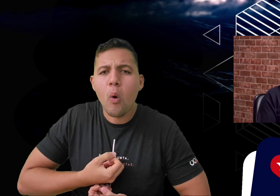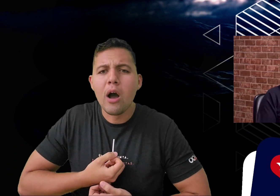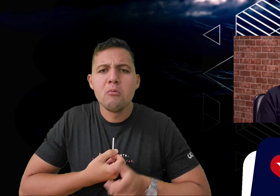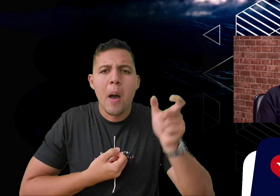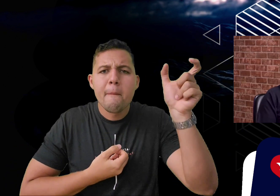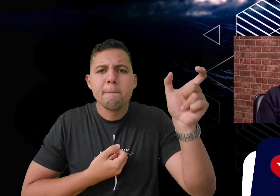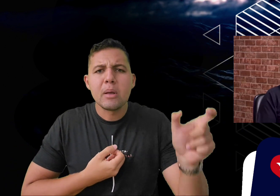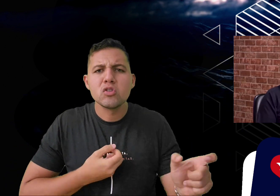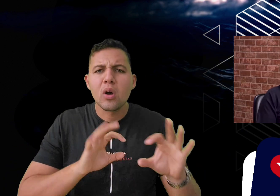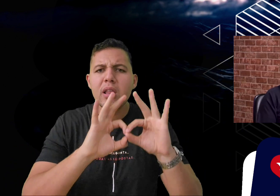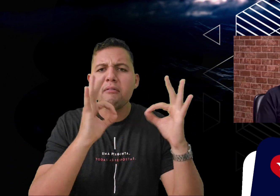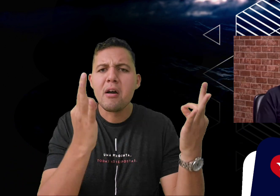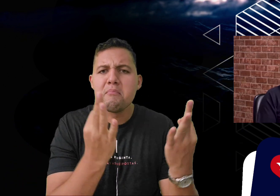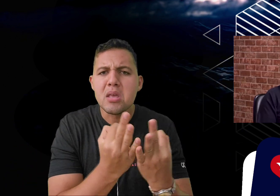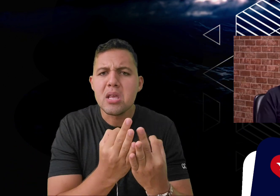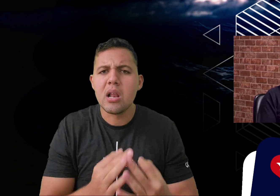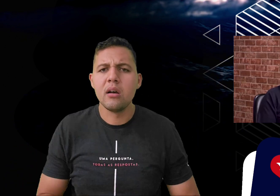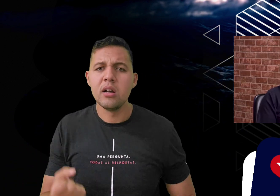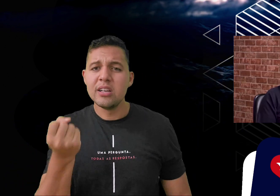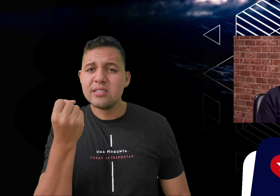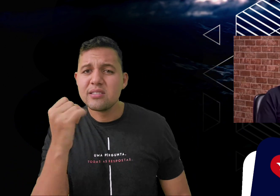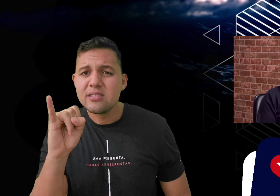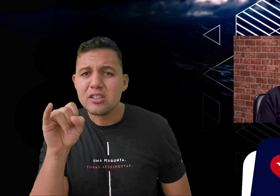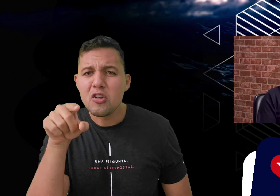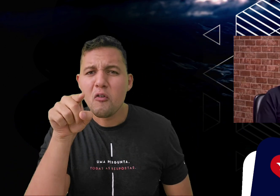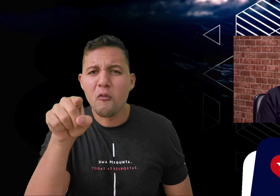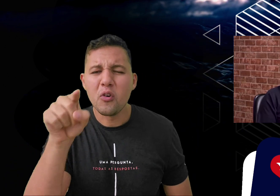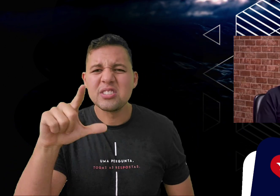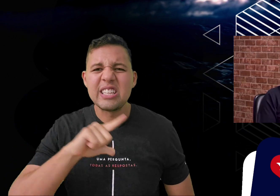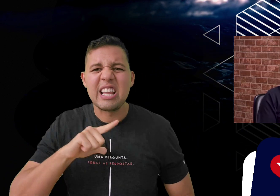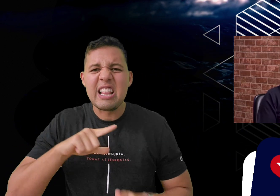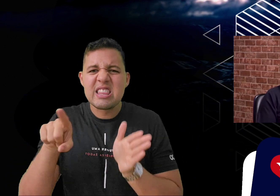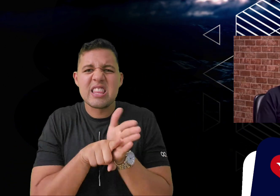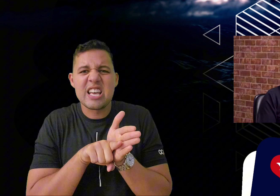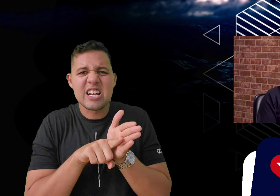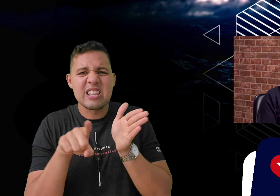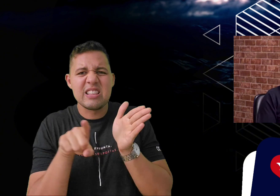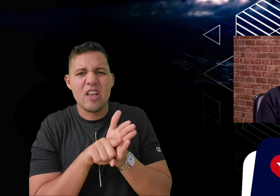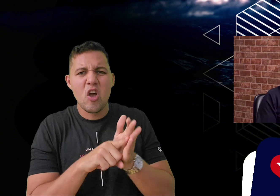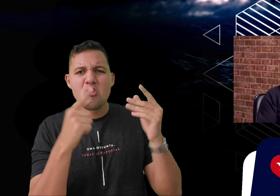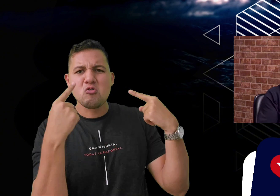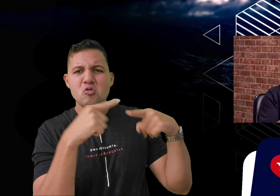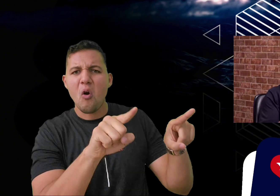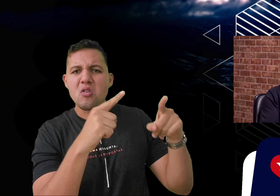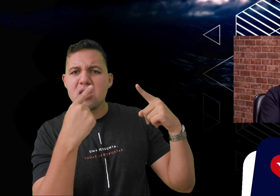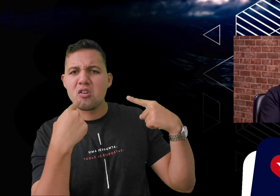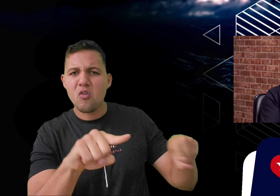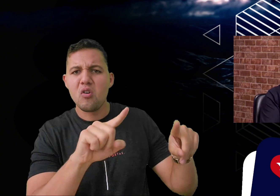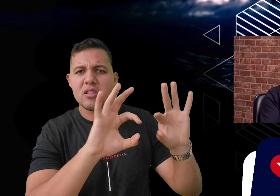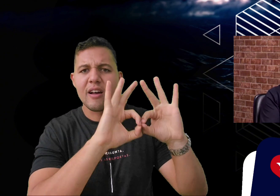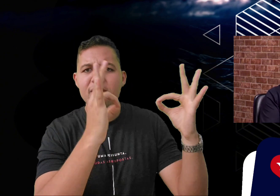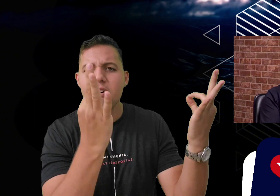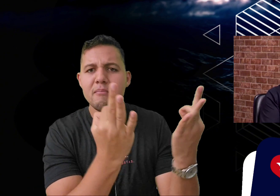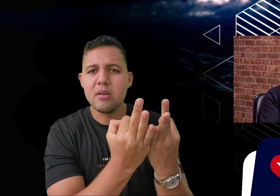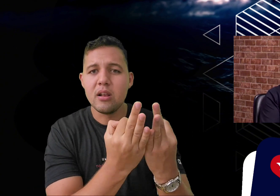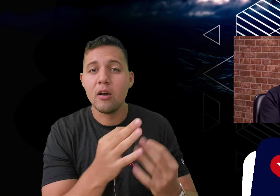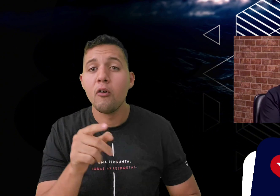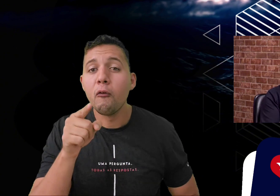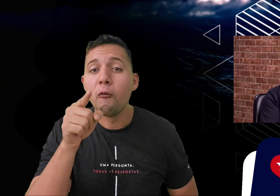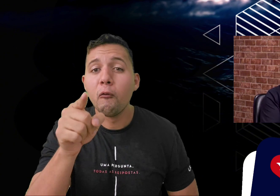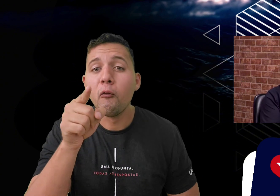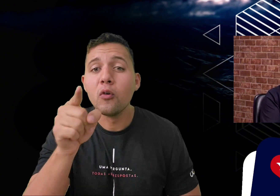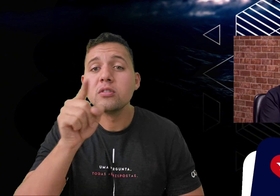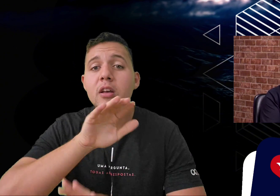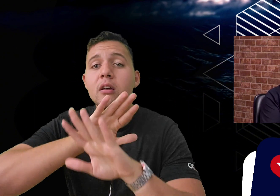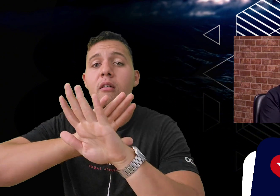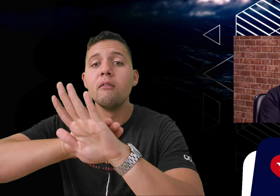está trabalhando contra a sua família, nutrindo sentimentos contrários aos seus familiares? O que é que você está fazendo? Você